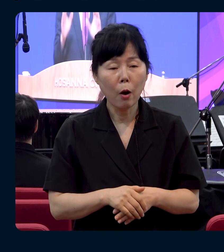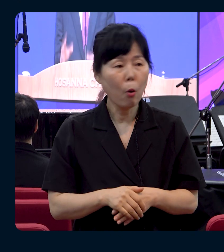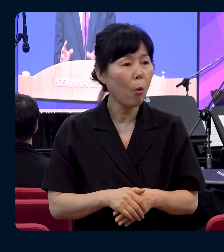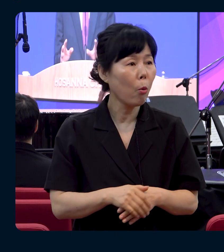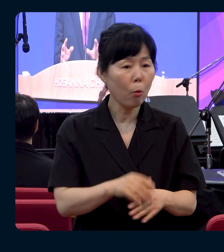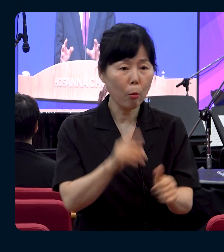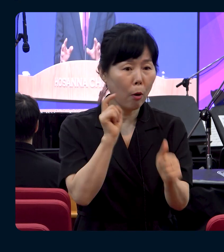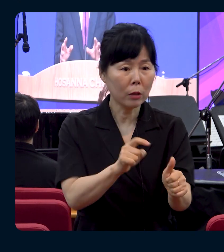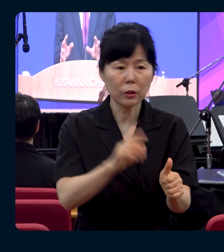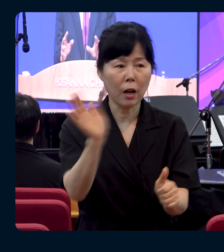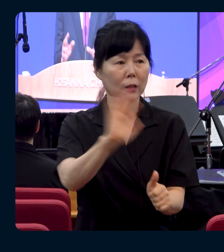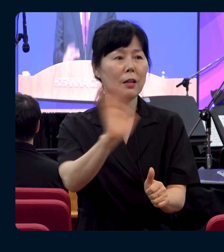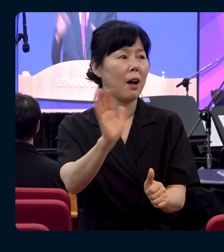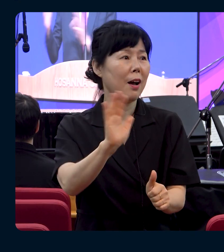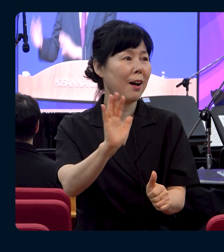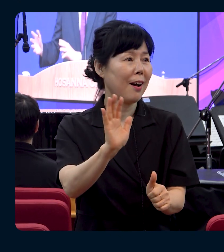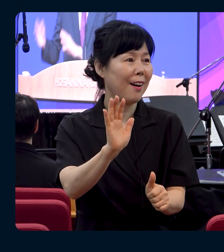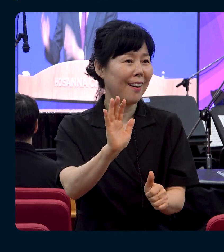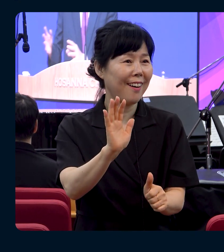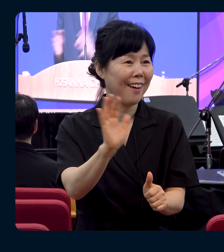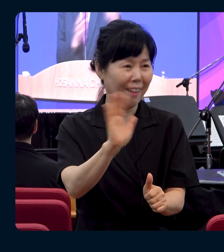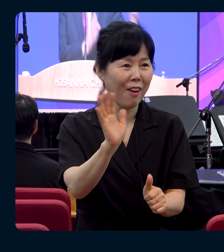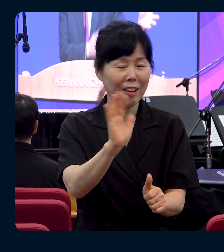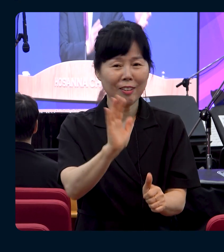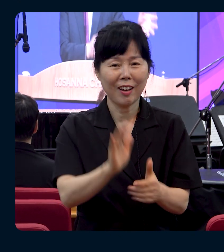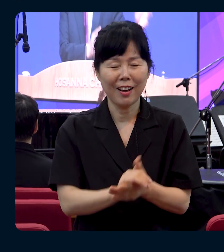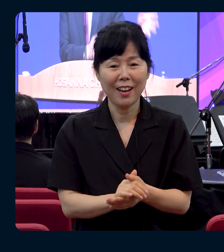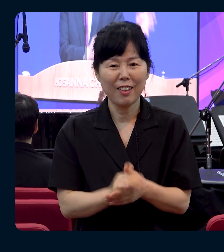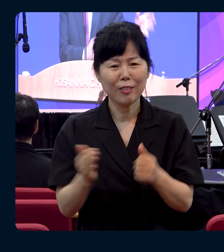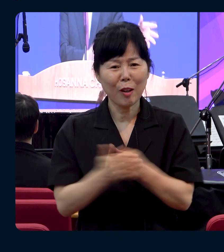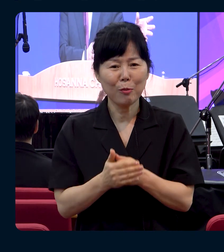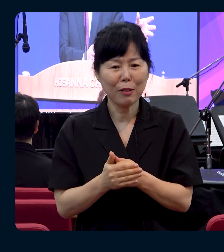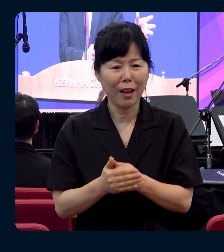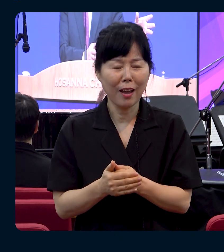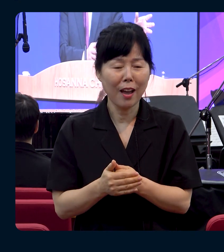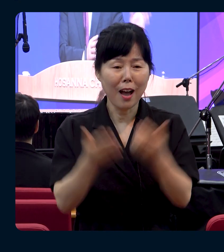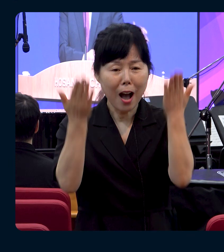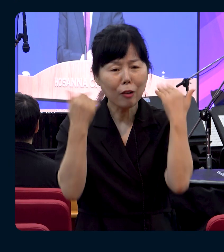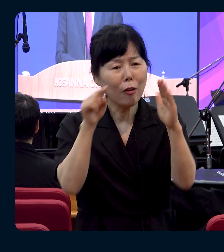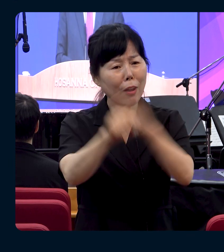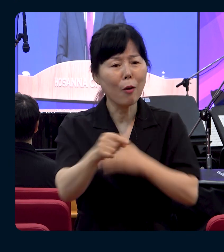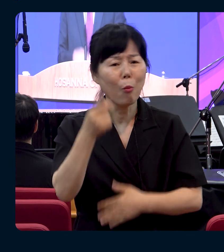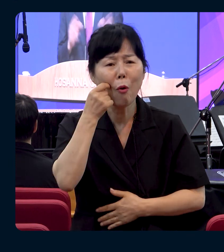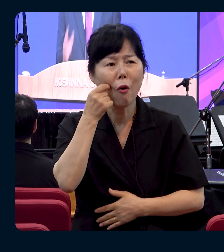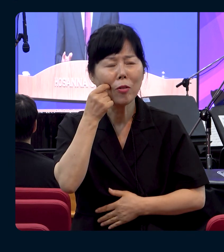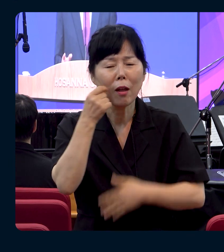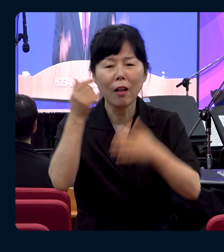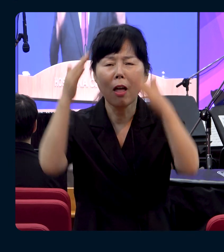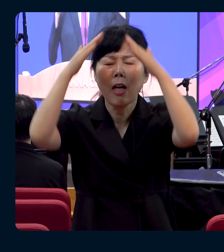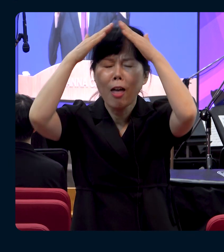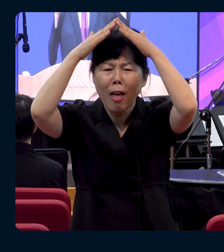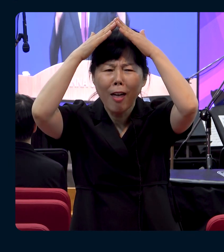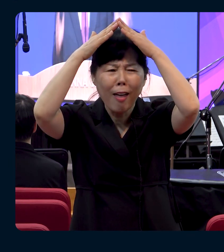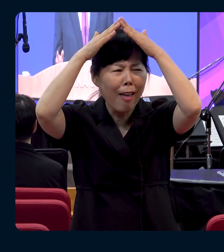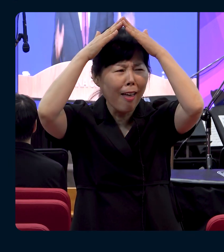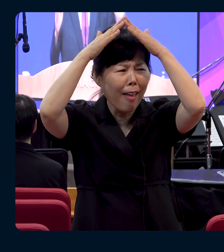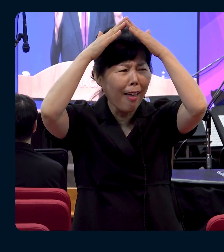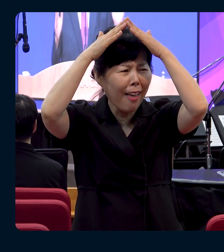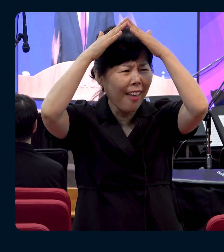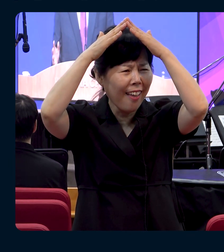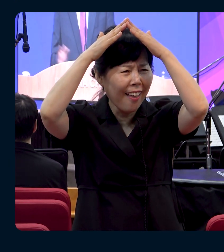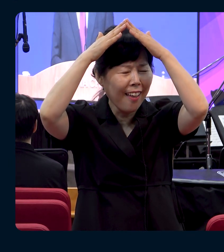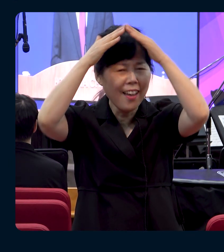걸리지 않은 거로 돼서 병원에 못 가고 혼자만 집에 있을 수밖에. 그러다 보니까 혼자서 그